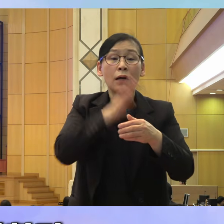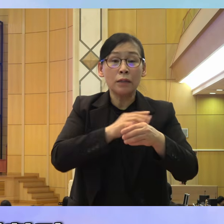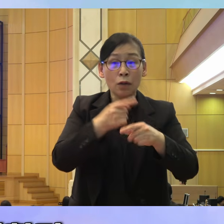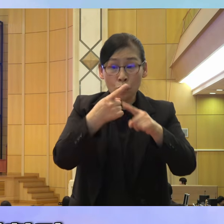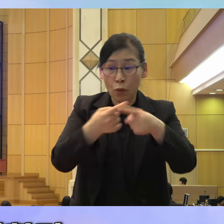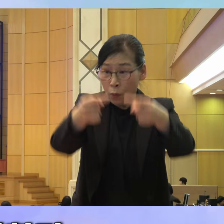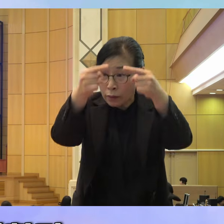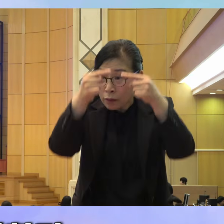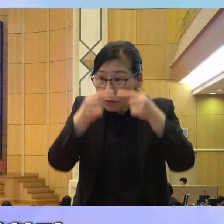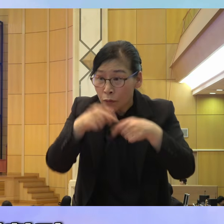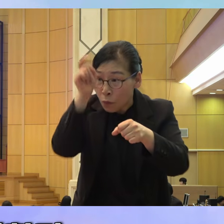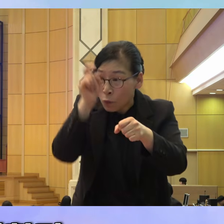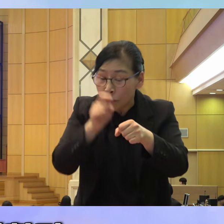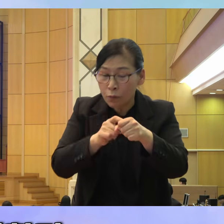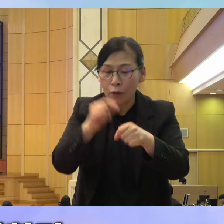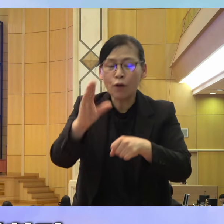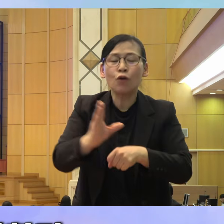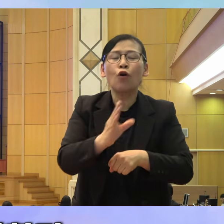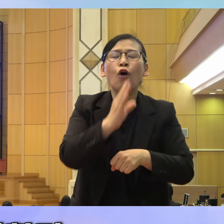안식일 지킨 목적이 뭐냐?